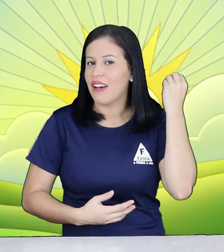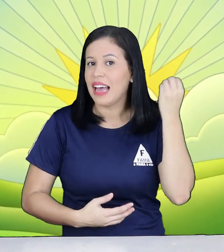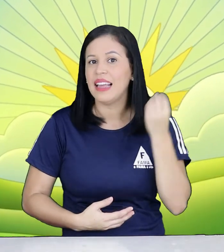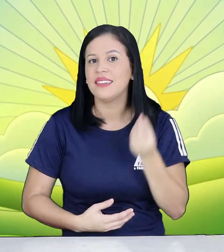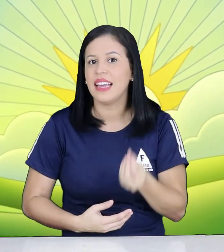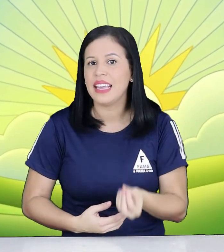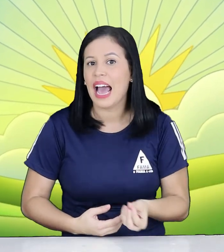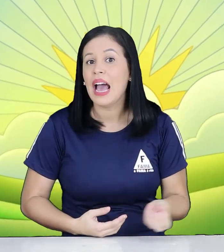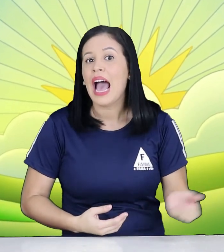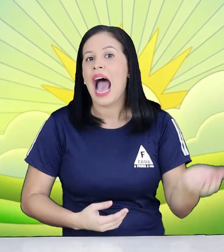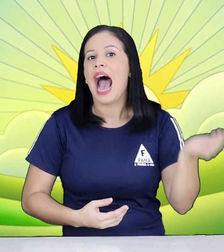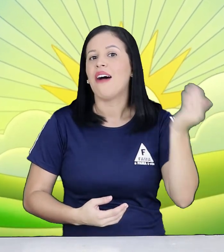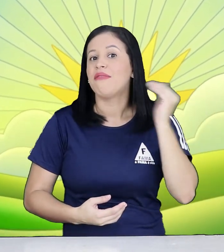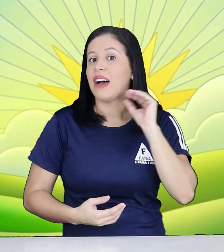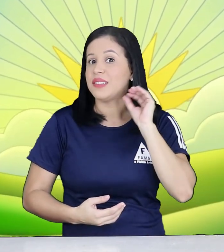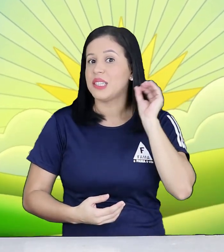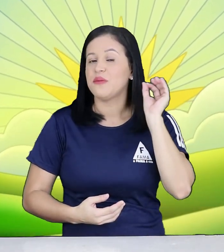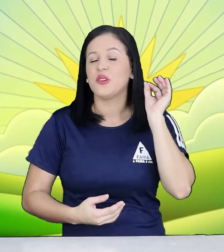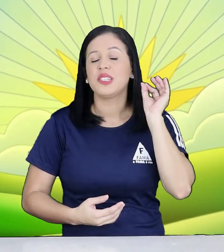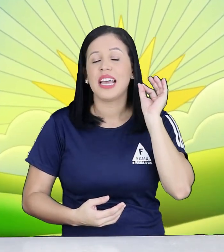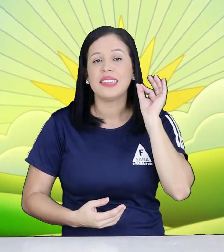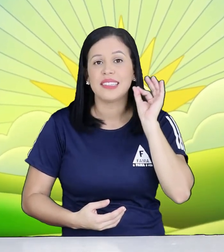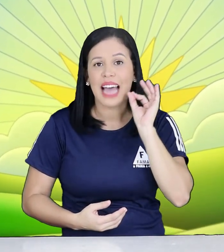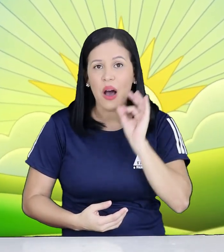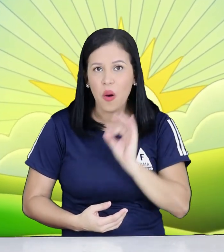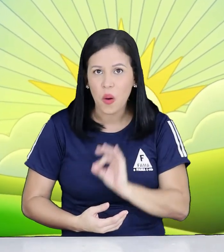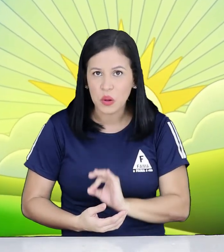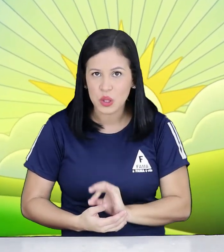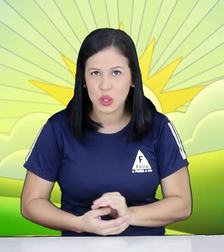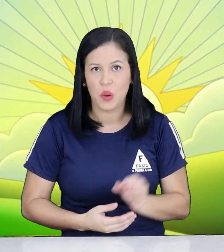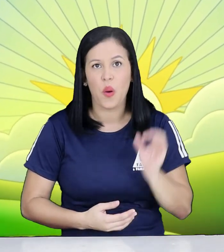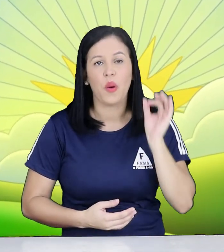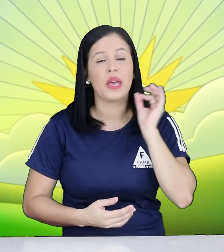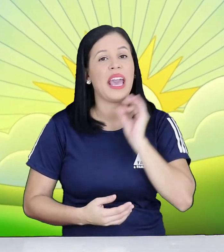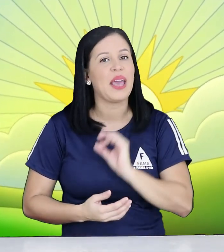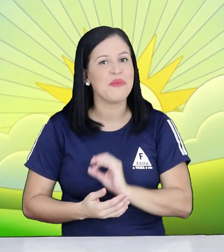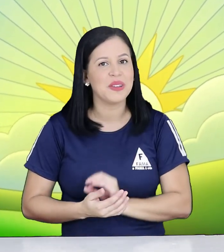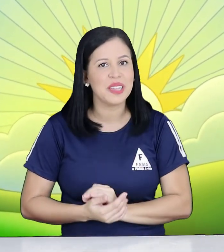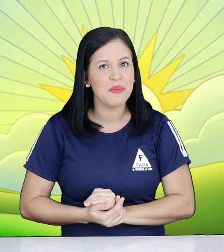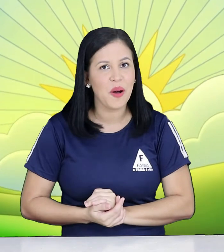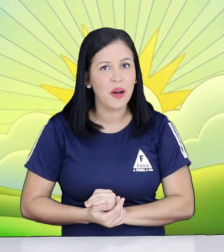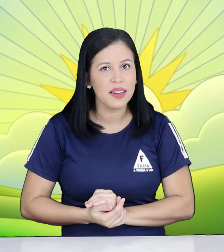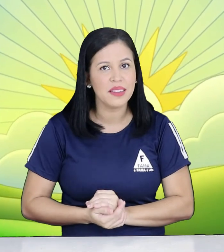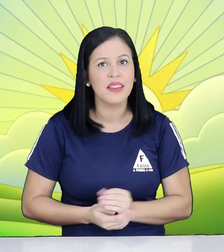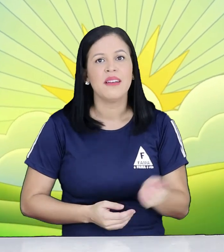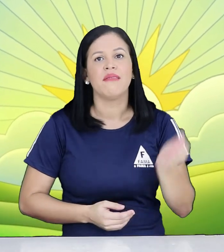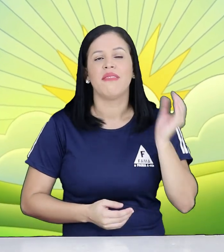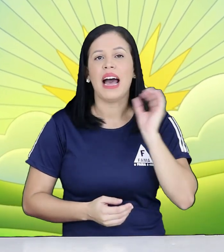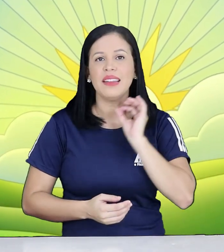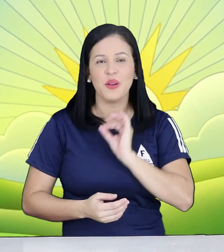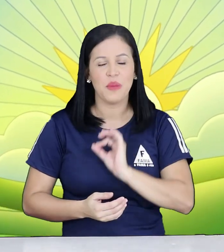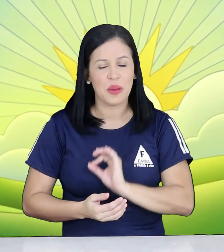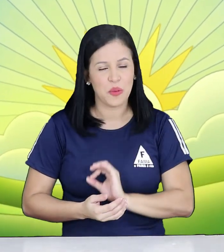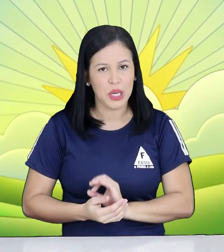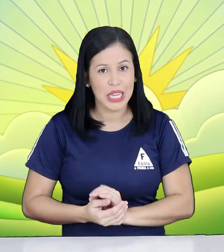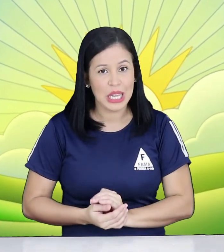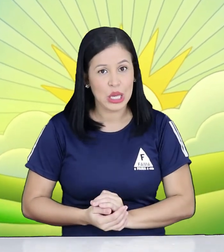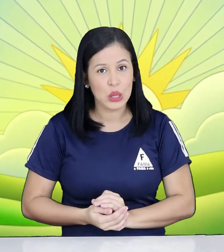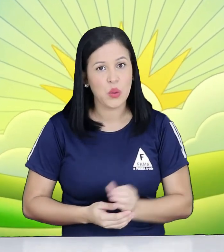vai desenhar a fase que você está hoje, ok, meus amores? Façam bem bonito,